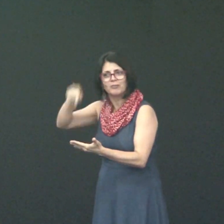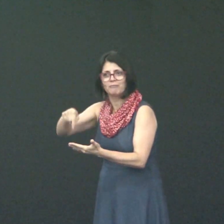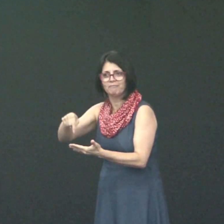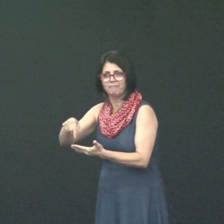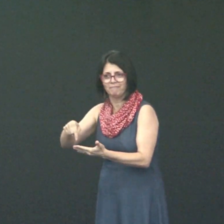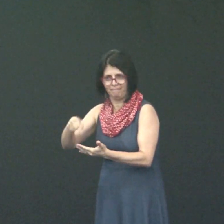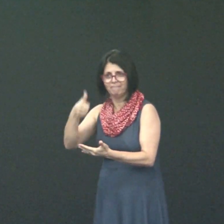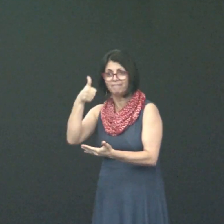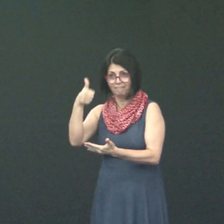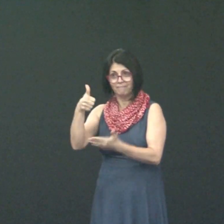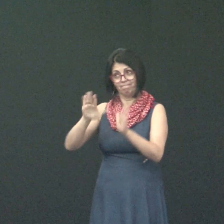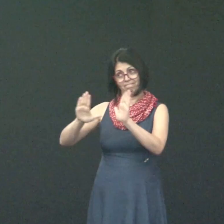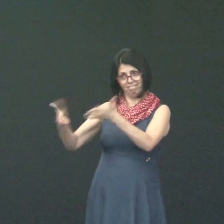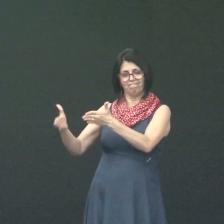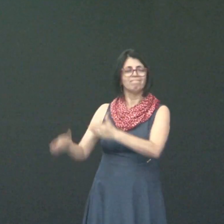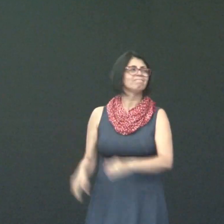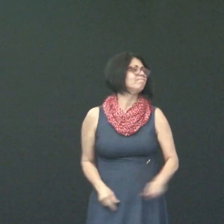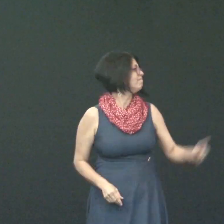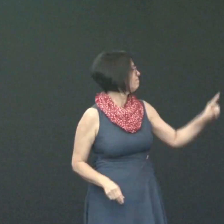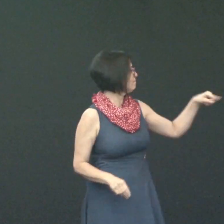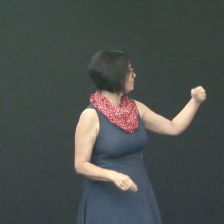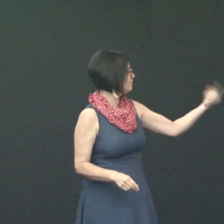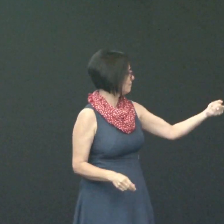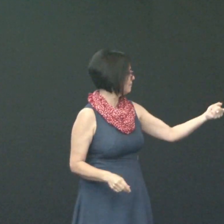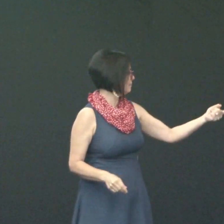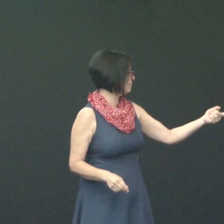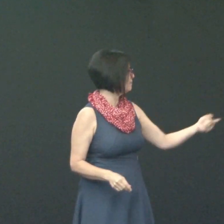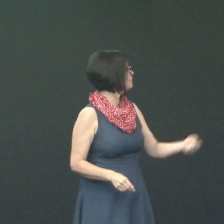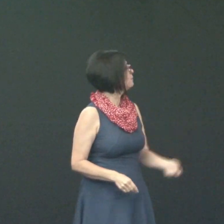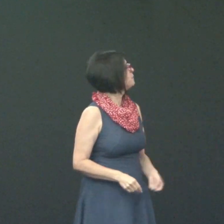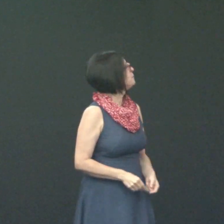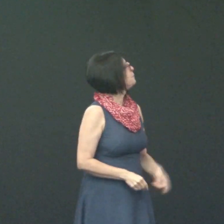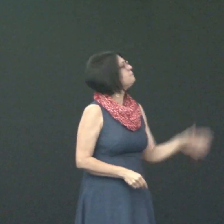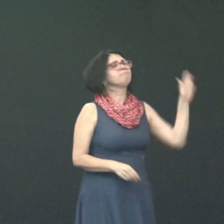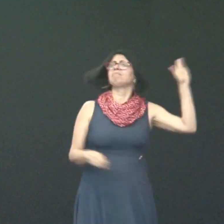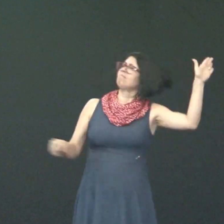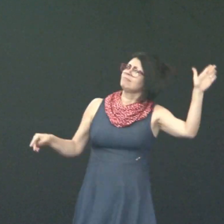surda, ou seja, os estudos surdos. Próximo, por favor.